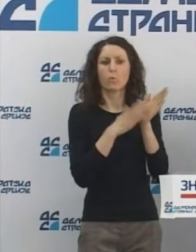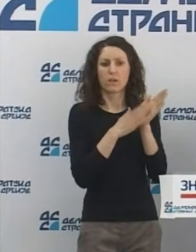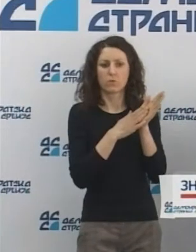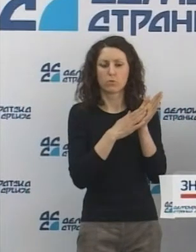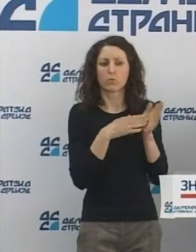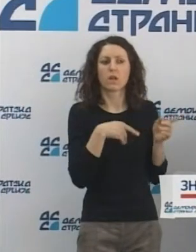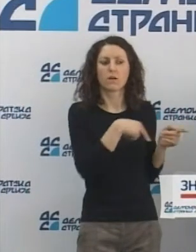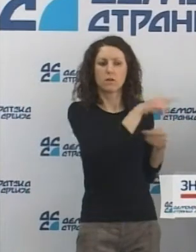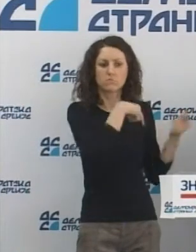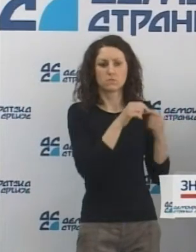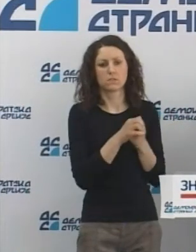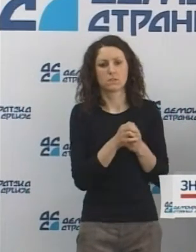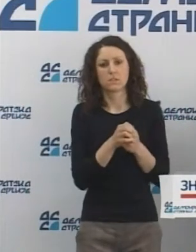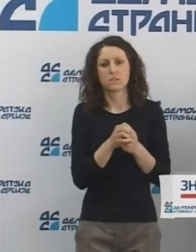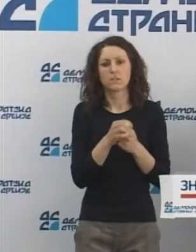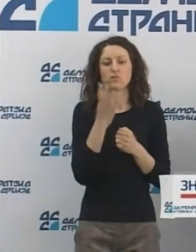Mihajlovačkog puta,